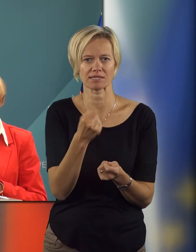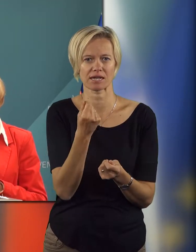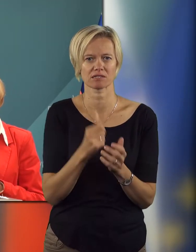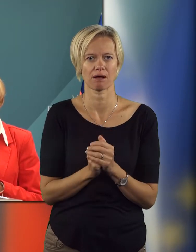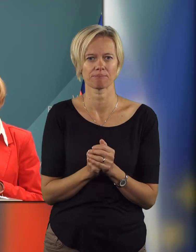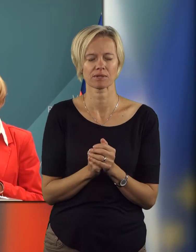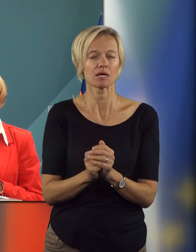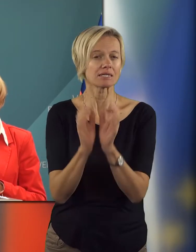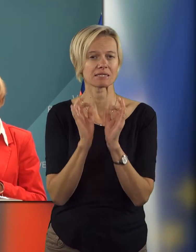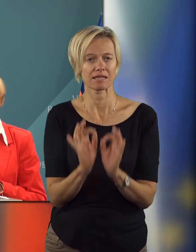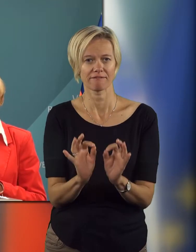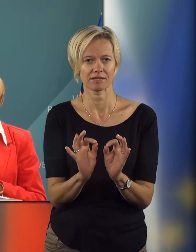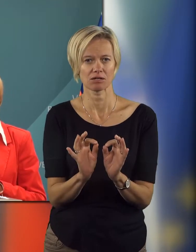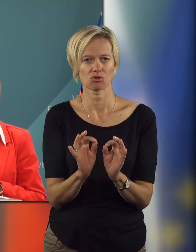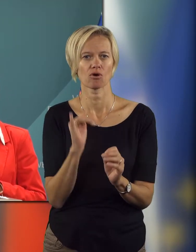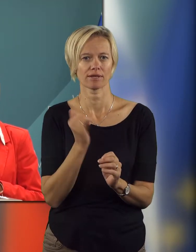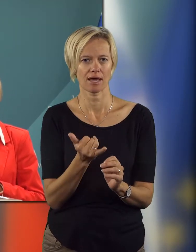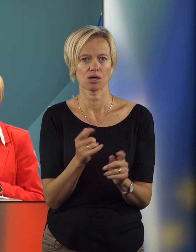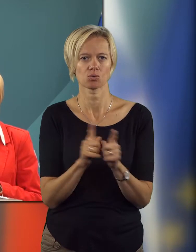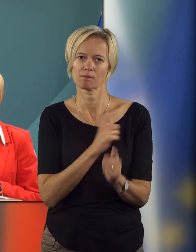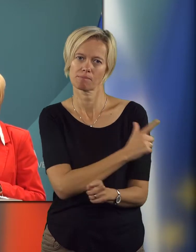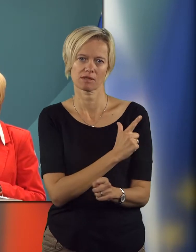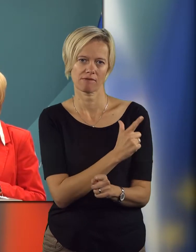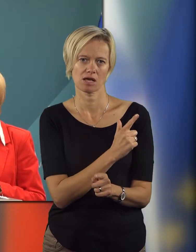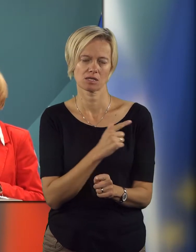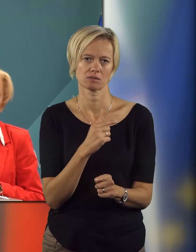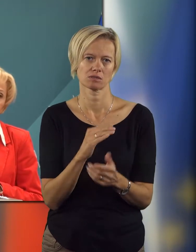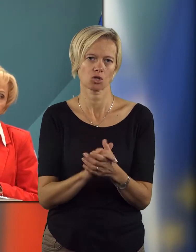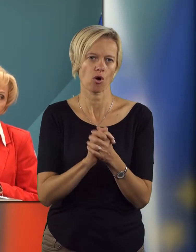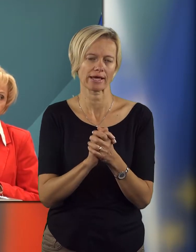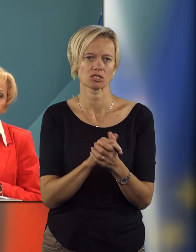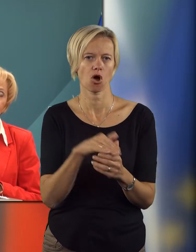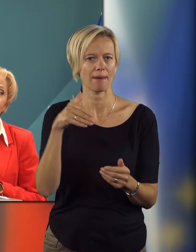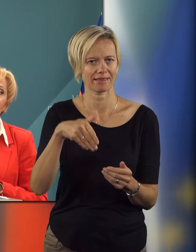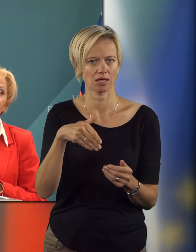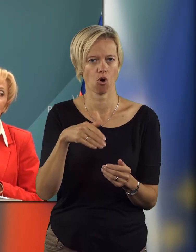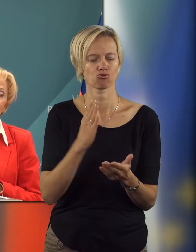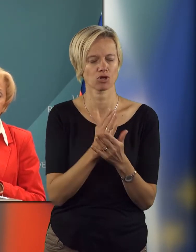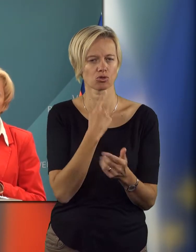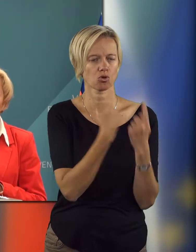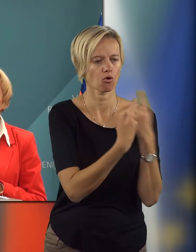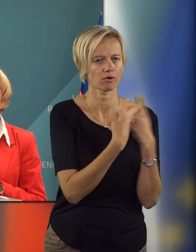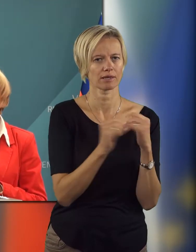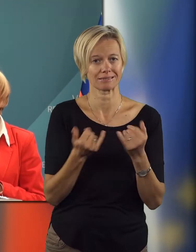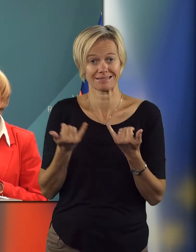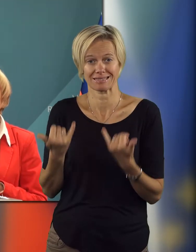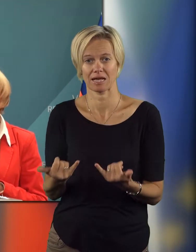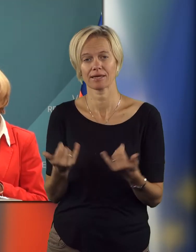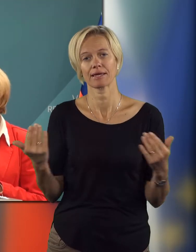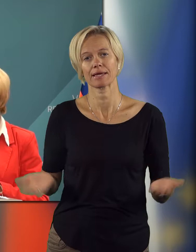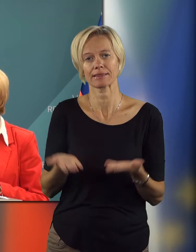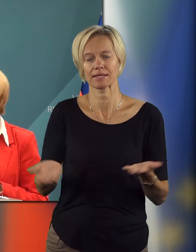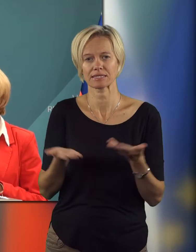ta sredstva. Definitivno pa je, in to sva se s kolegico Matejo že dogovorila, da v bistvu